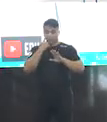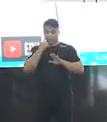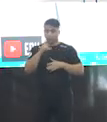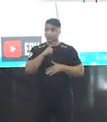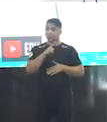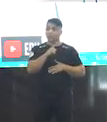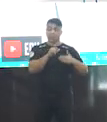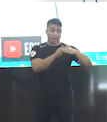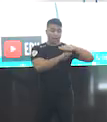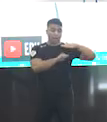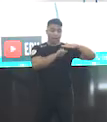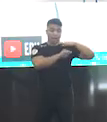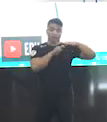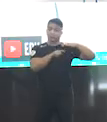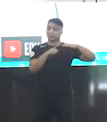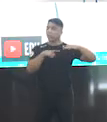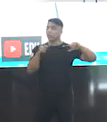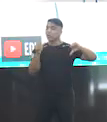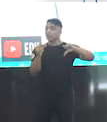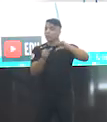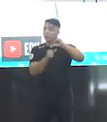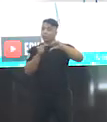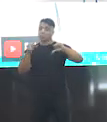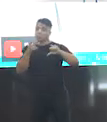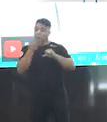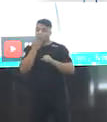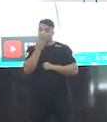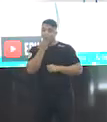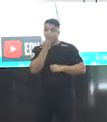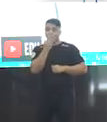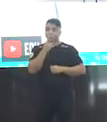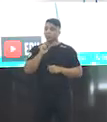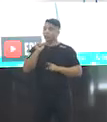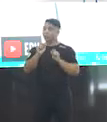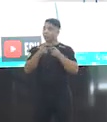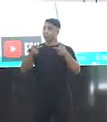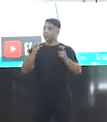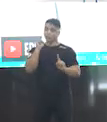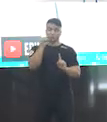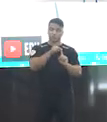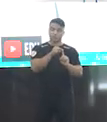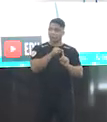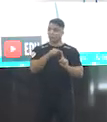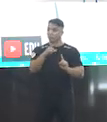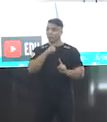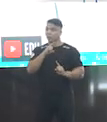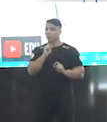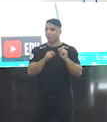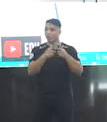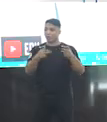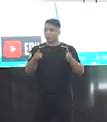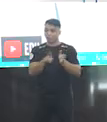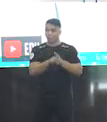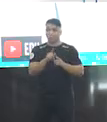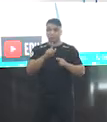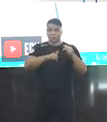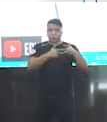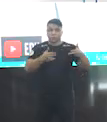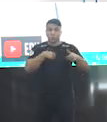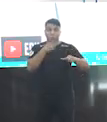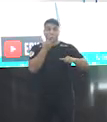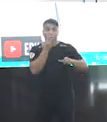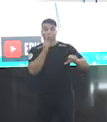O ácido, ele muda a cor do indicador. Indicador é uma substância que muda de